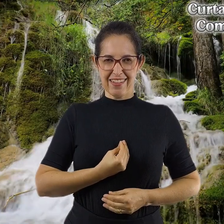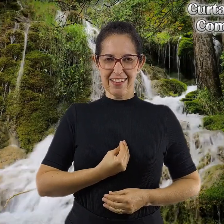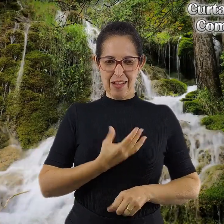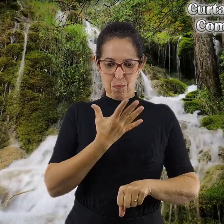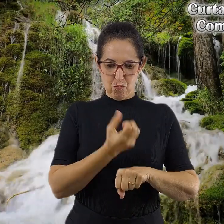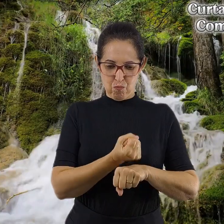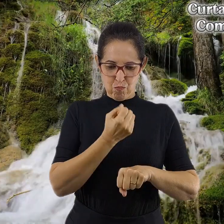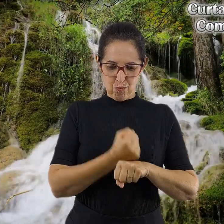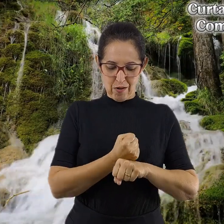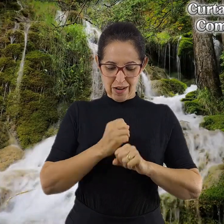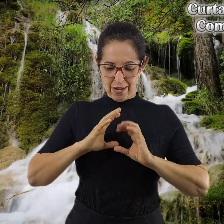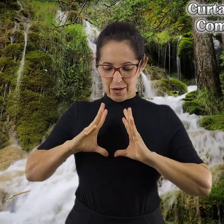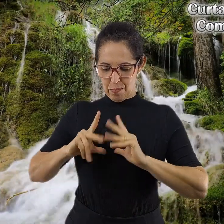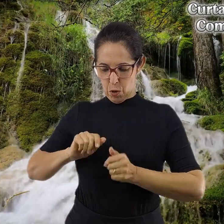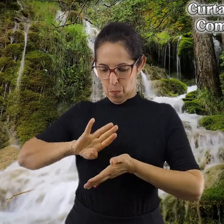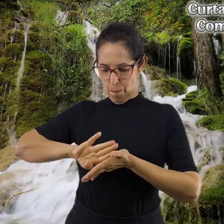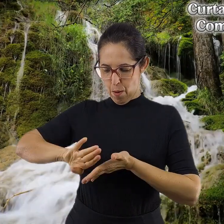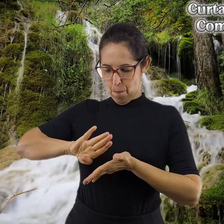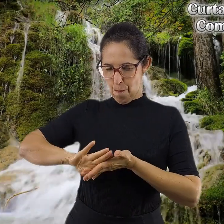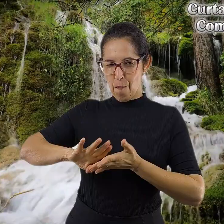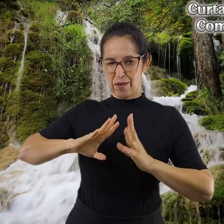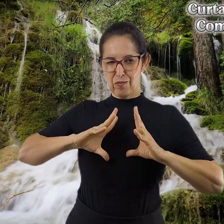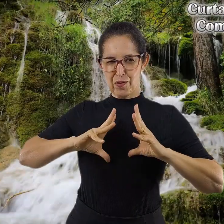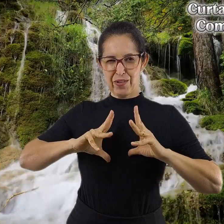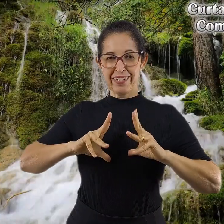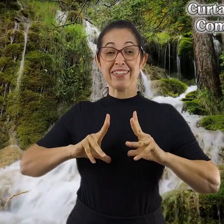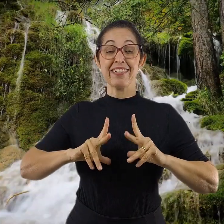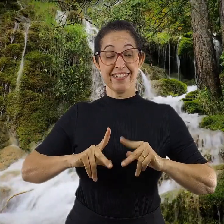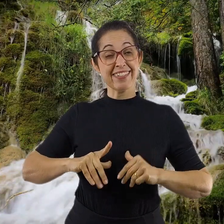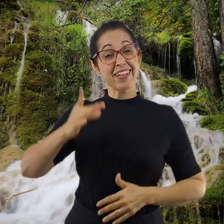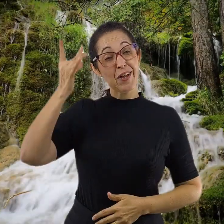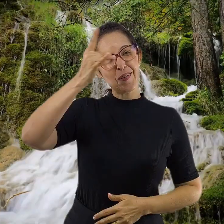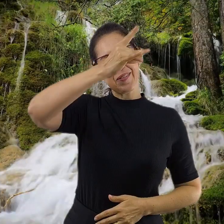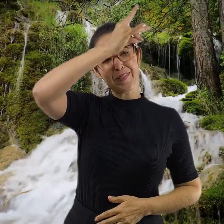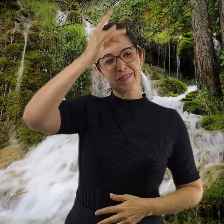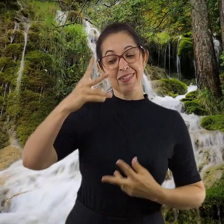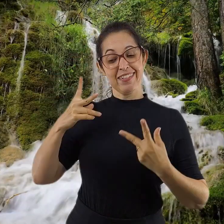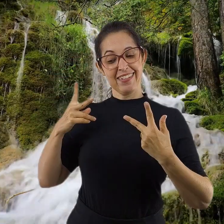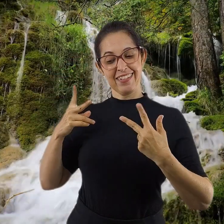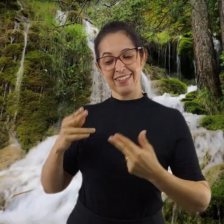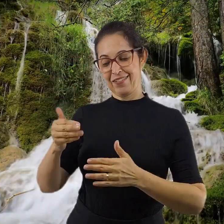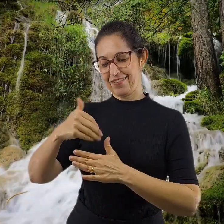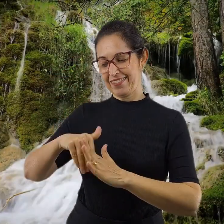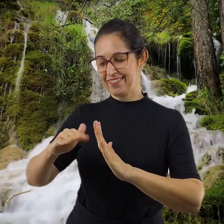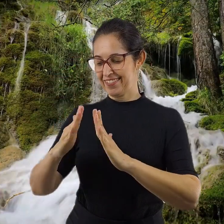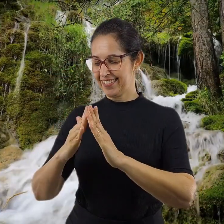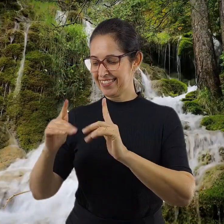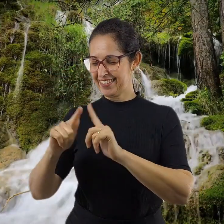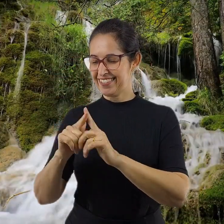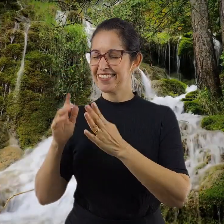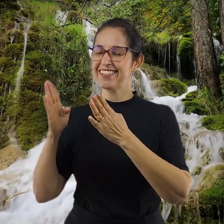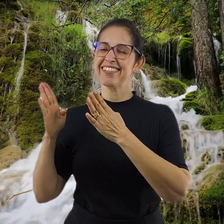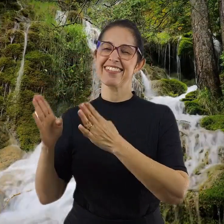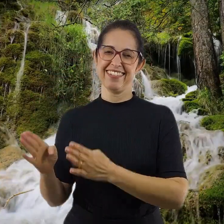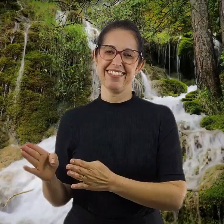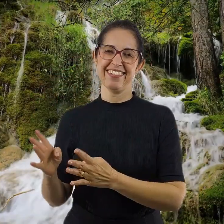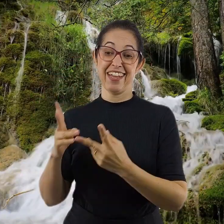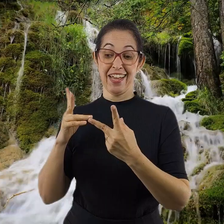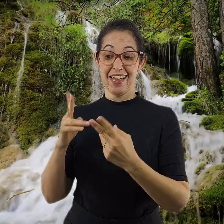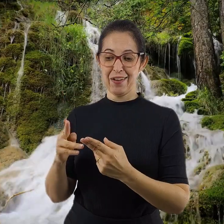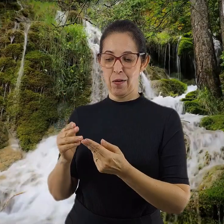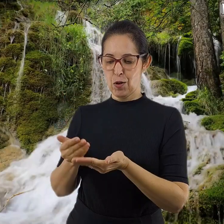Alimenta e purifica. O Espírito Santo faz a mesma coisa na igreja.